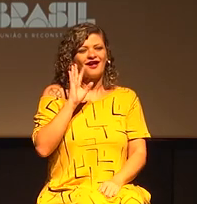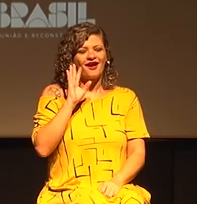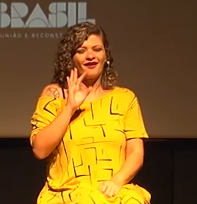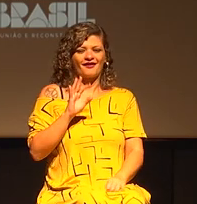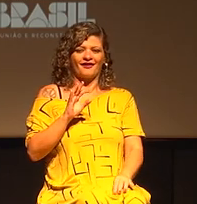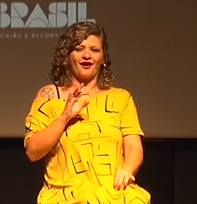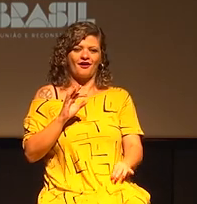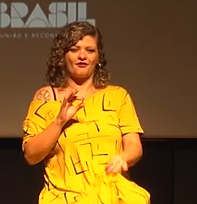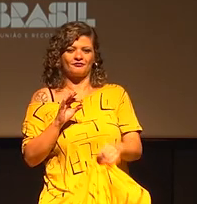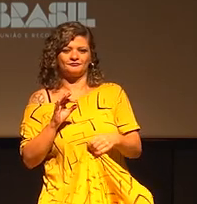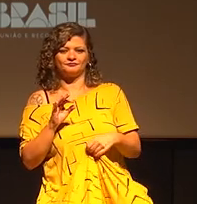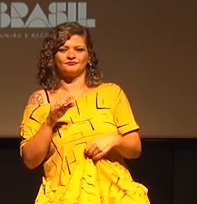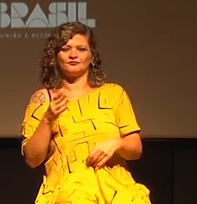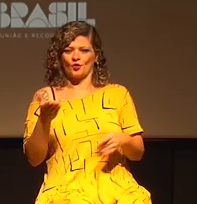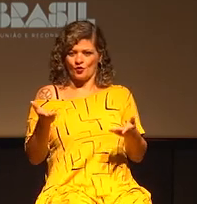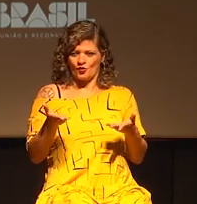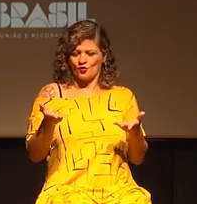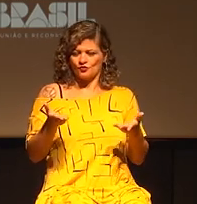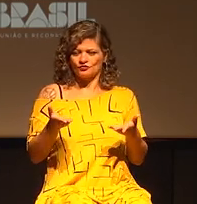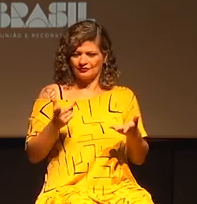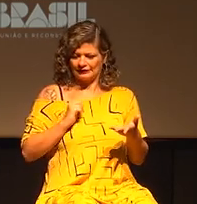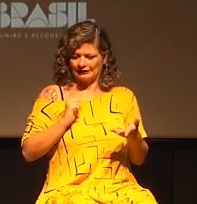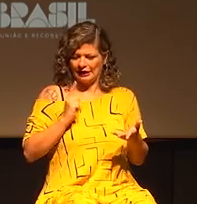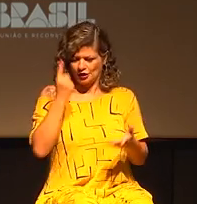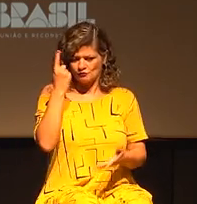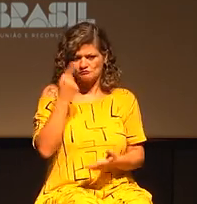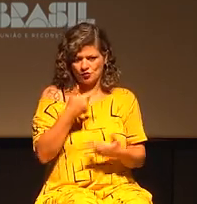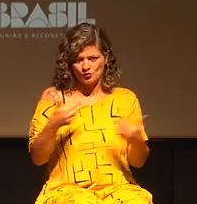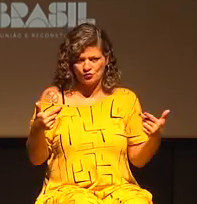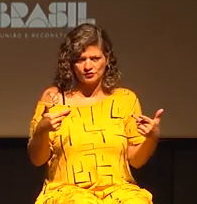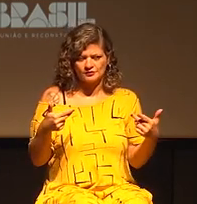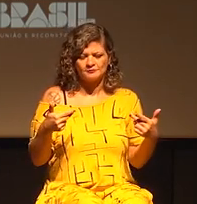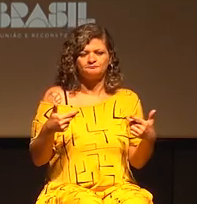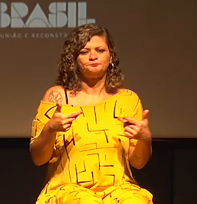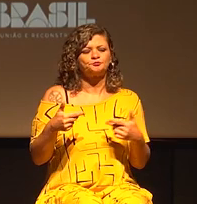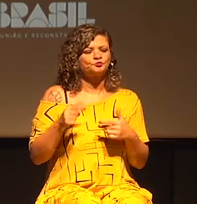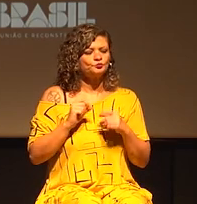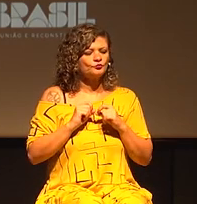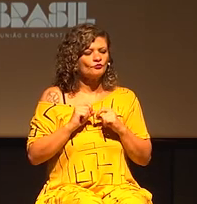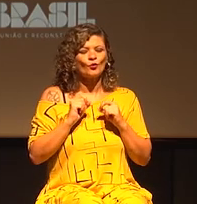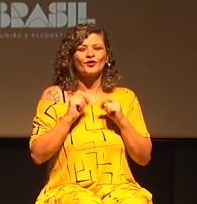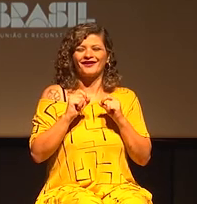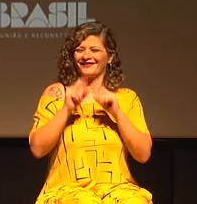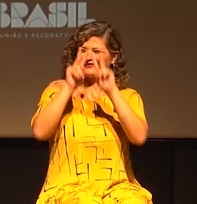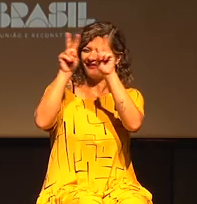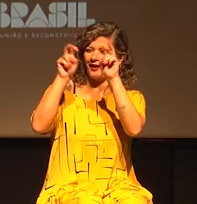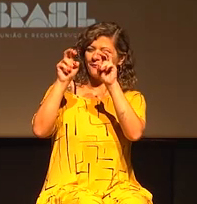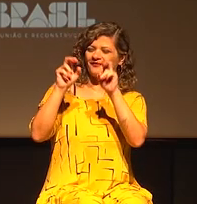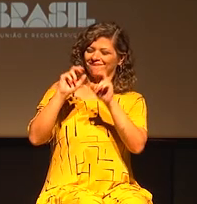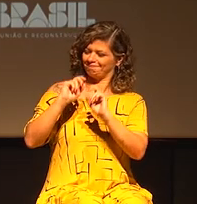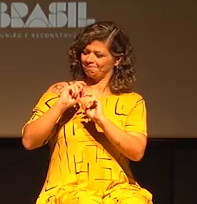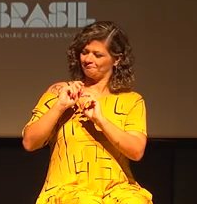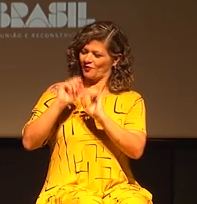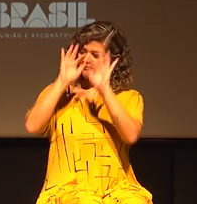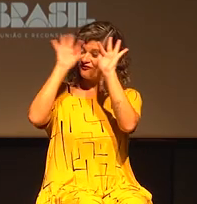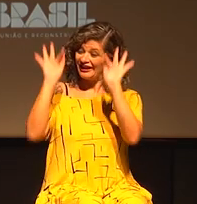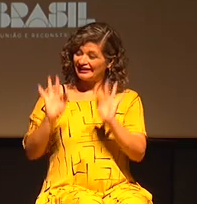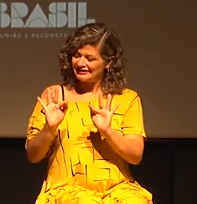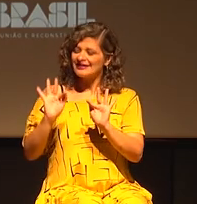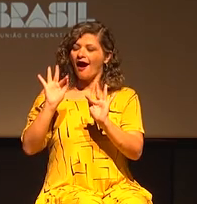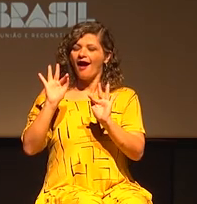is mostragem aqui né de tem uma coisa que a gente fala assim é o tal do ser feliz quando a gente é feliz